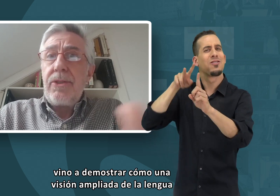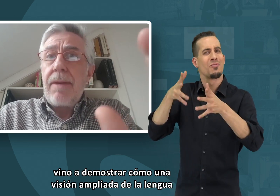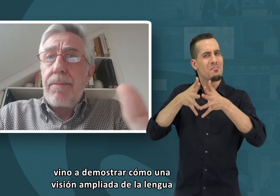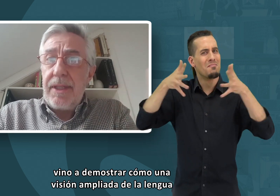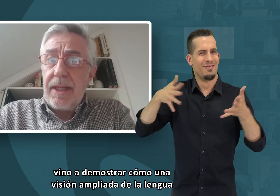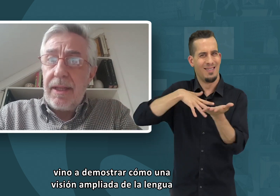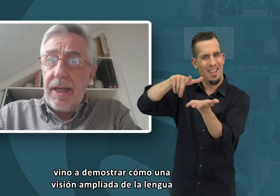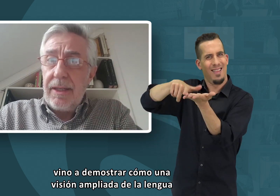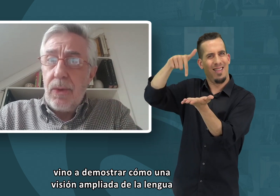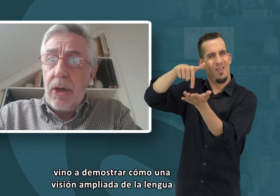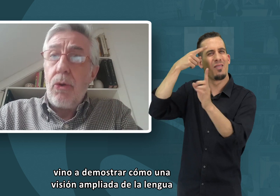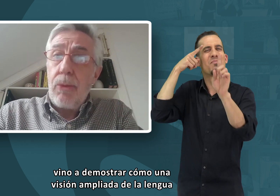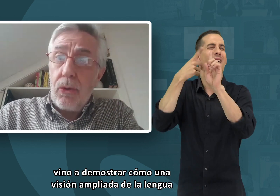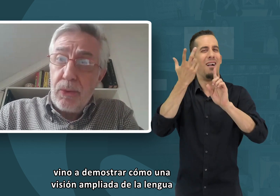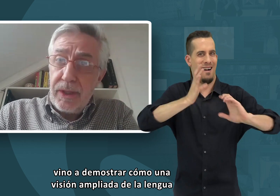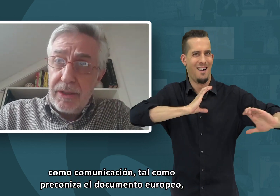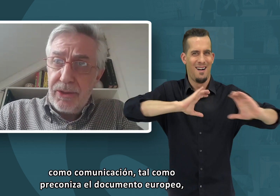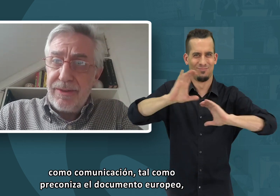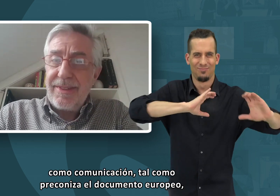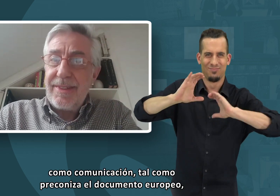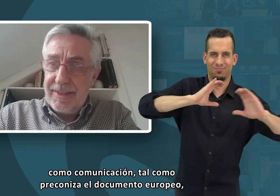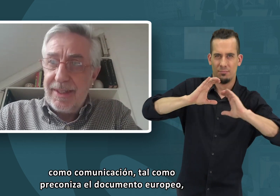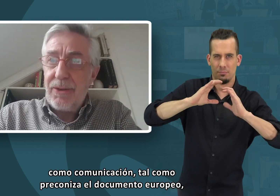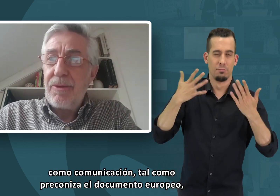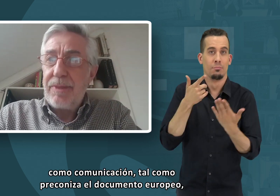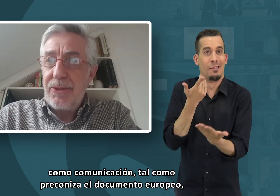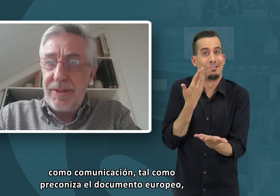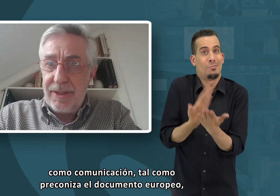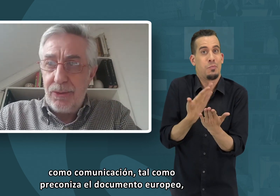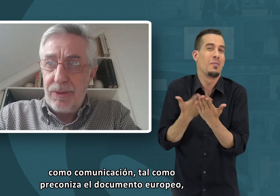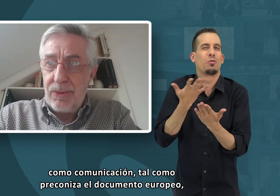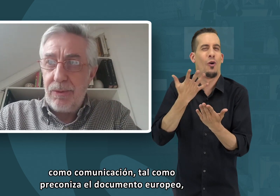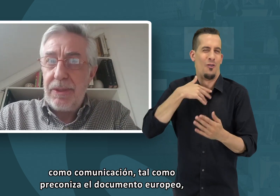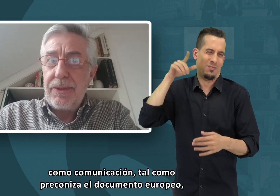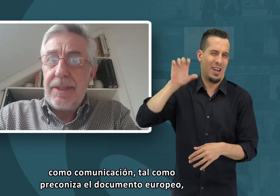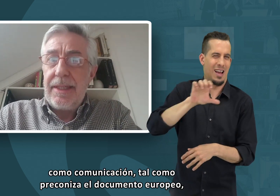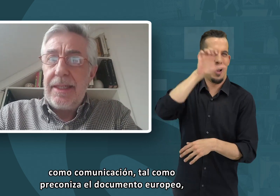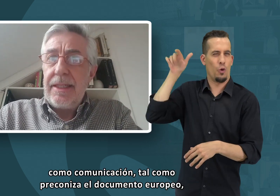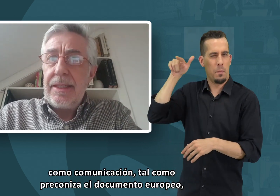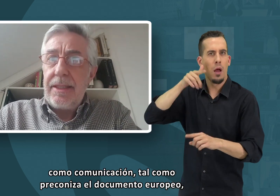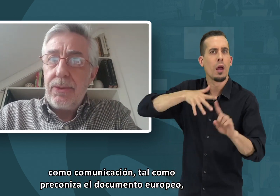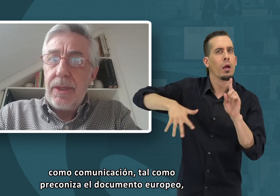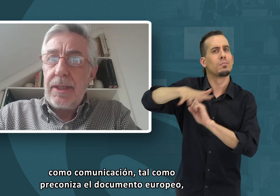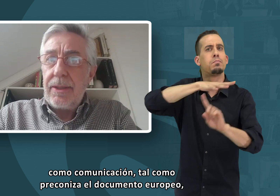una visión ampliada de la lengua como comunicación, tal como preconiza el documento europeo,